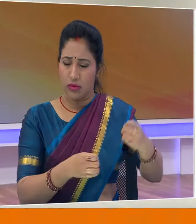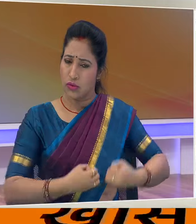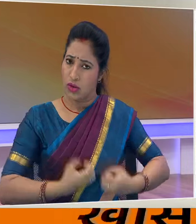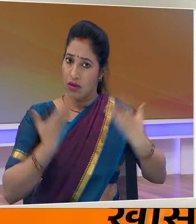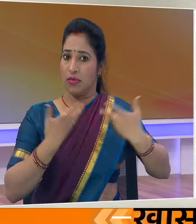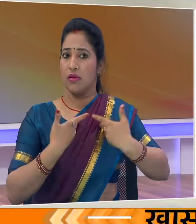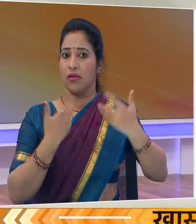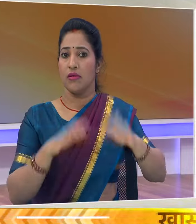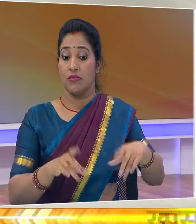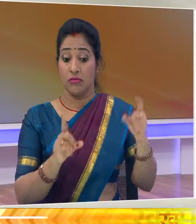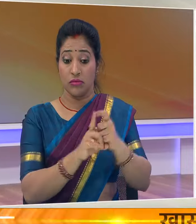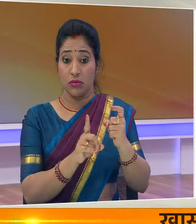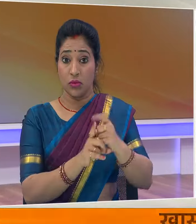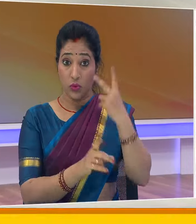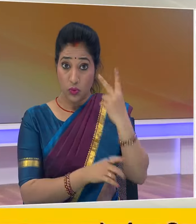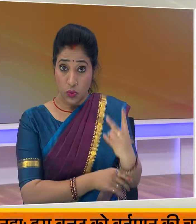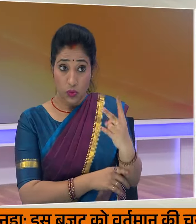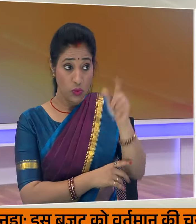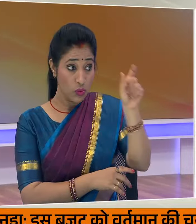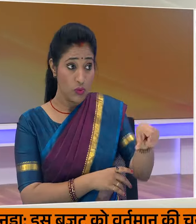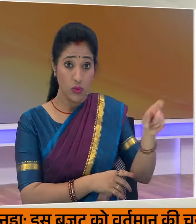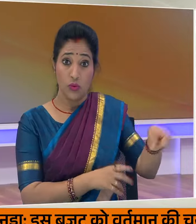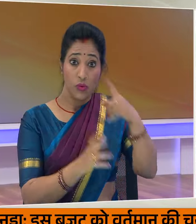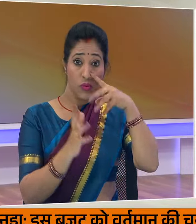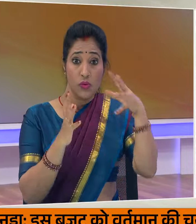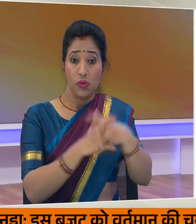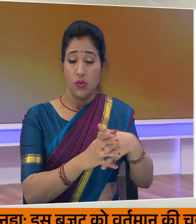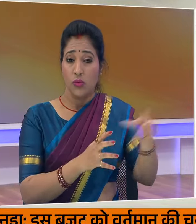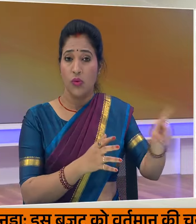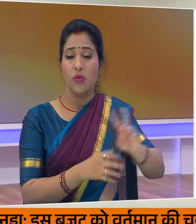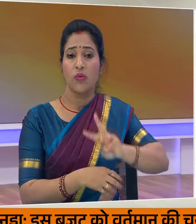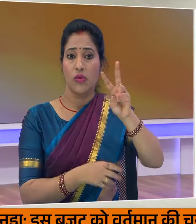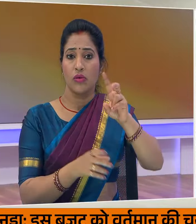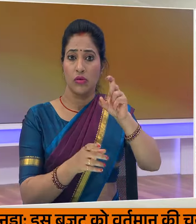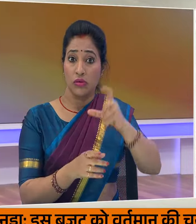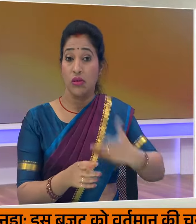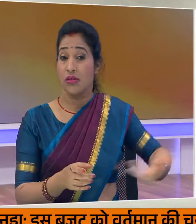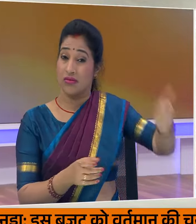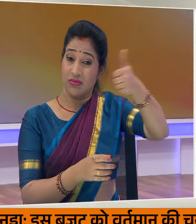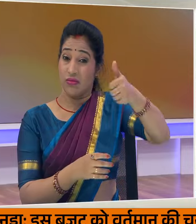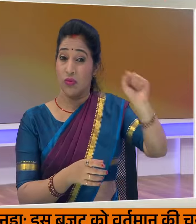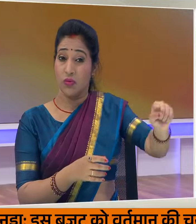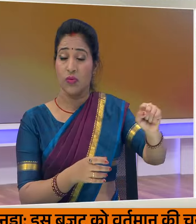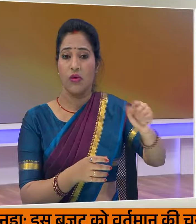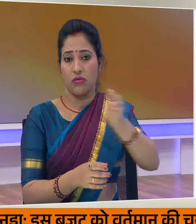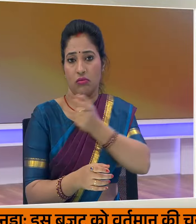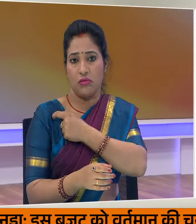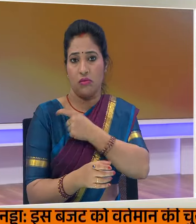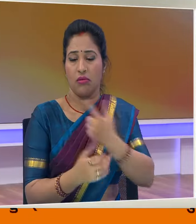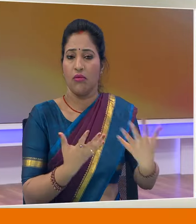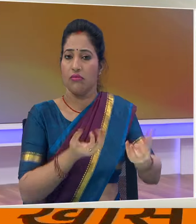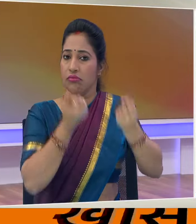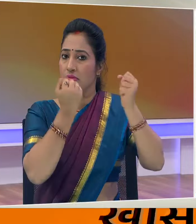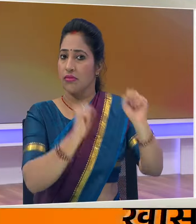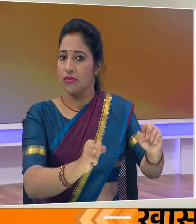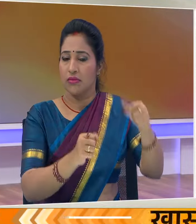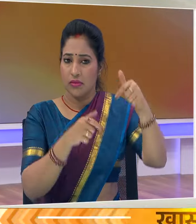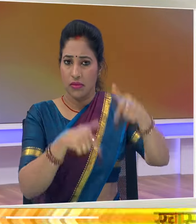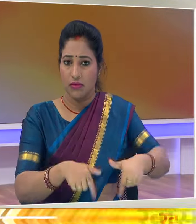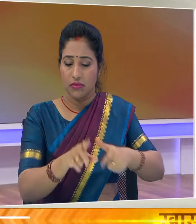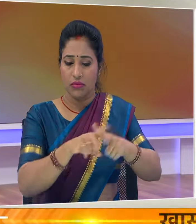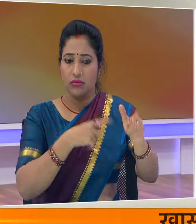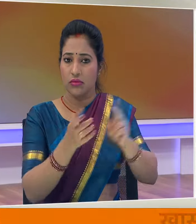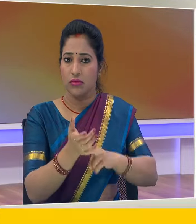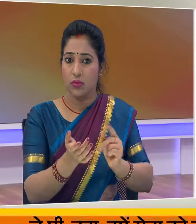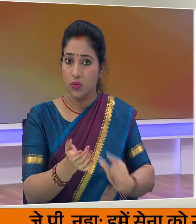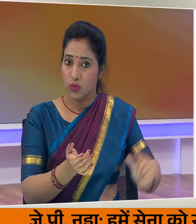रही है कि दिल्ली के दो वाइस चांसलर्स इस तारीख में आज इस रैंक पे हैं, वो हैं आज जेएनयू के और